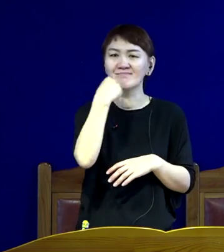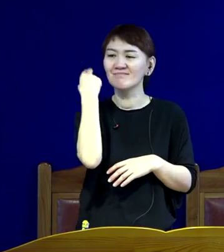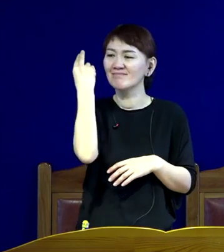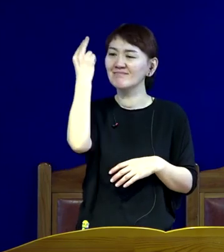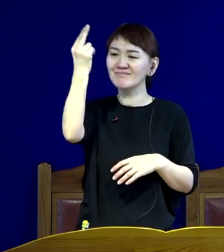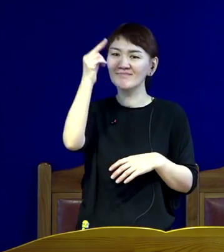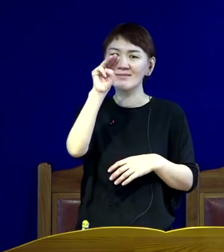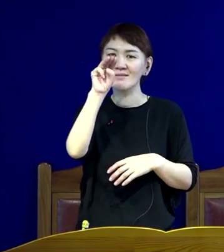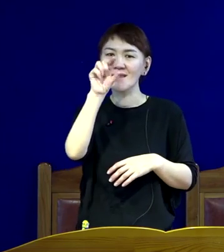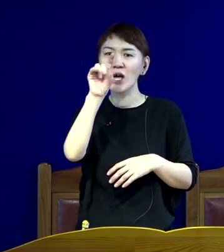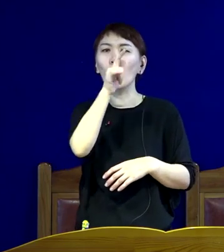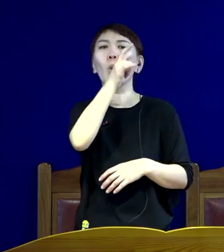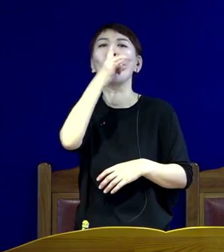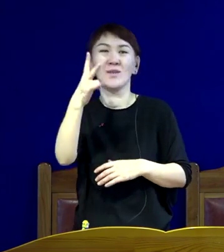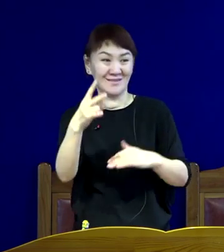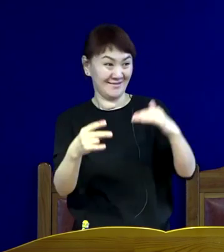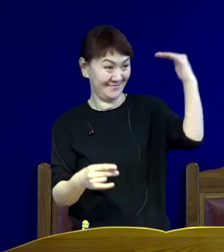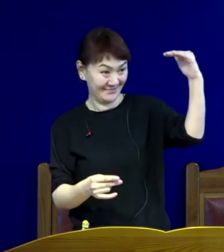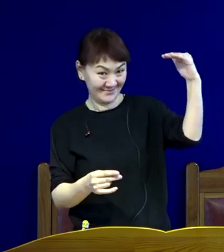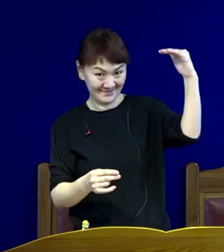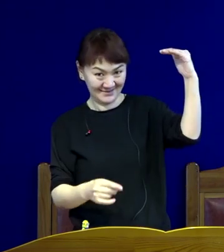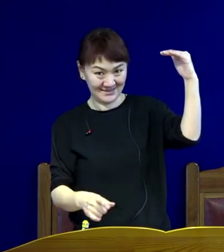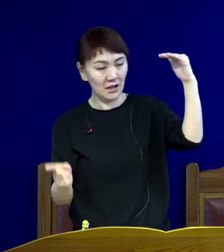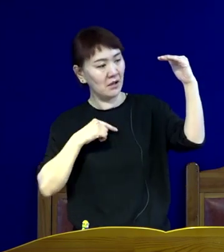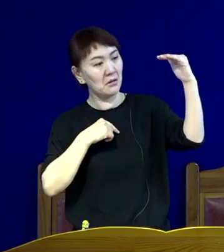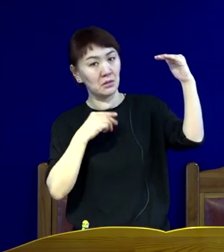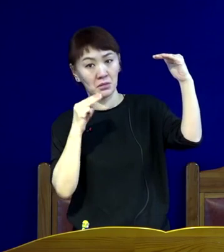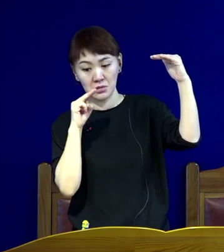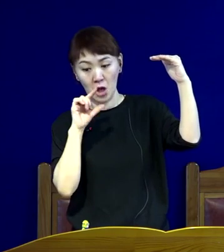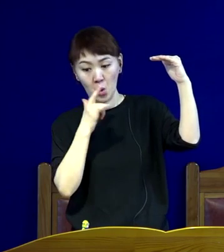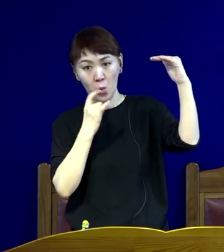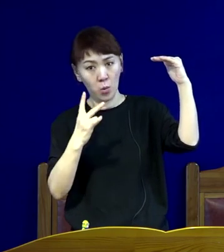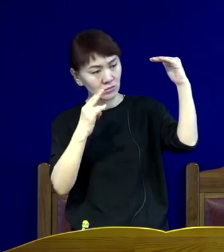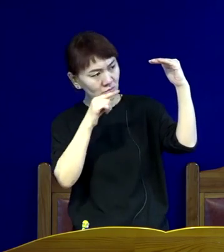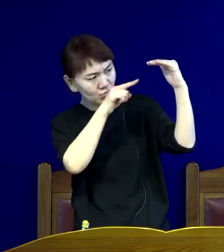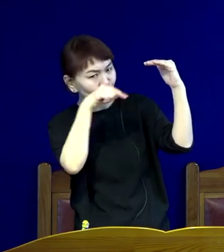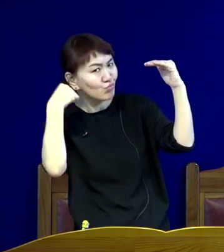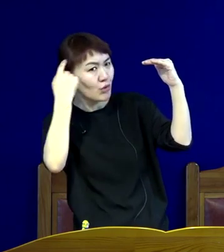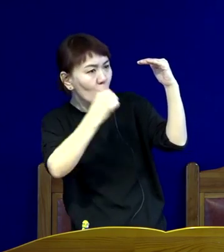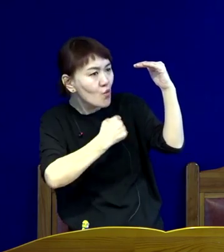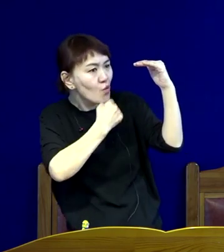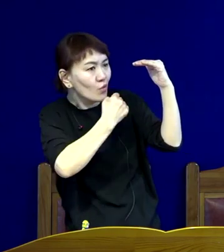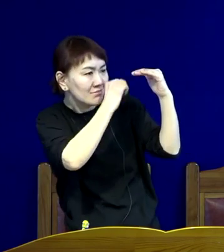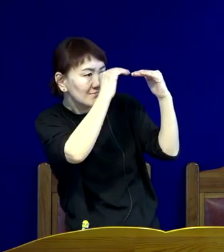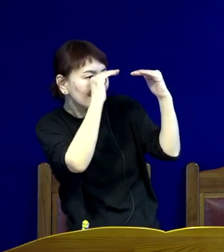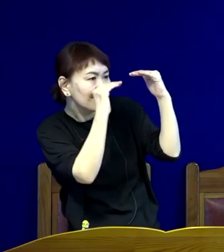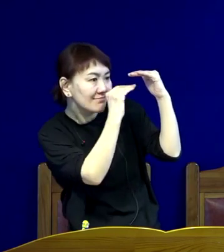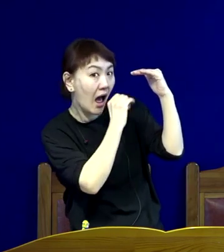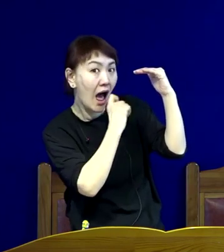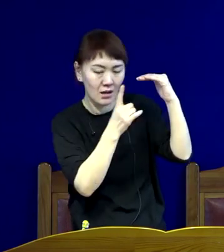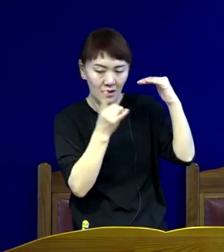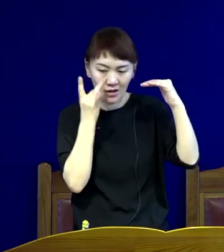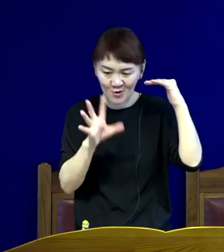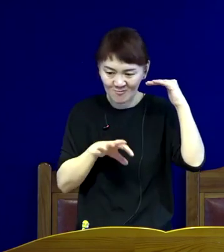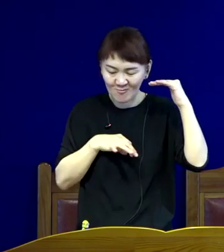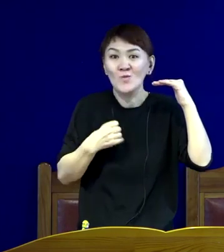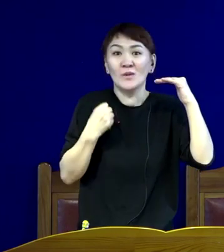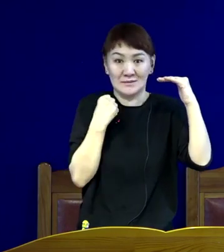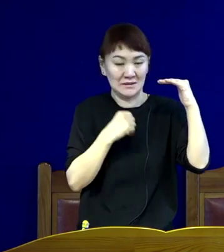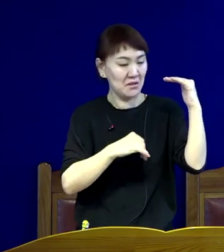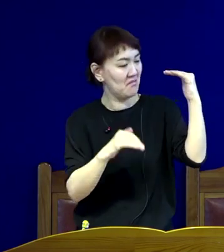бид надад харьцахгүй байна гэж хэмэл эрэгтэй хүн сэтгэлдээ хамгийн их шархыг авдаг. Тэгэхээр биенийгээ сайн мэдэх ёстой байгааз.